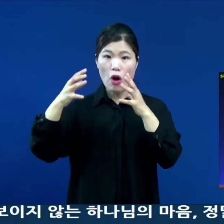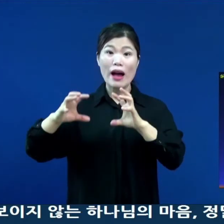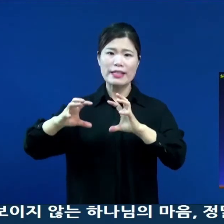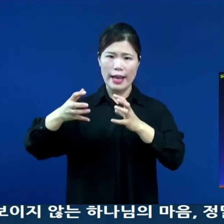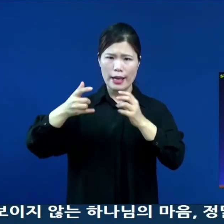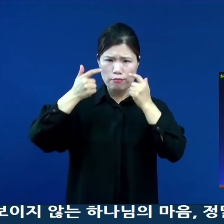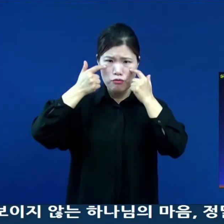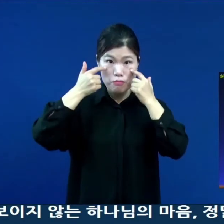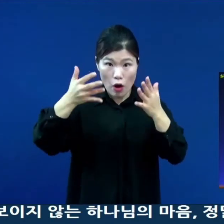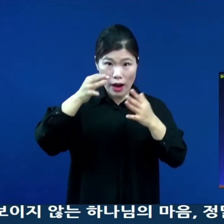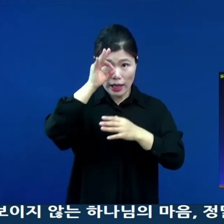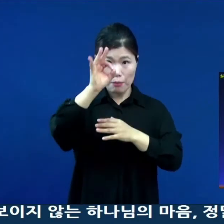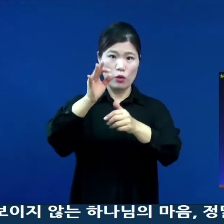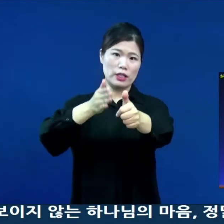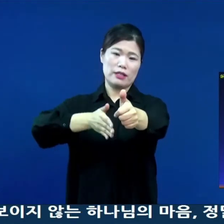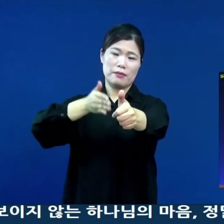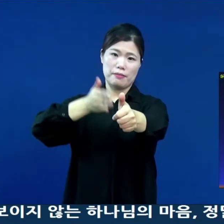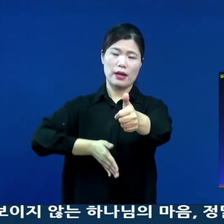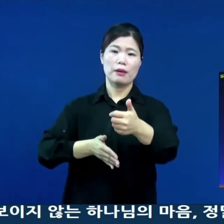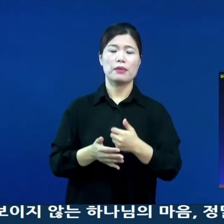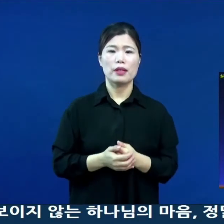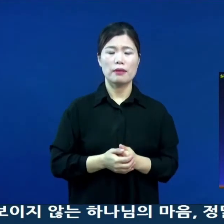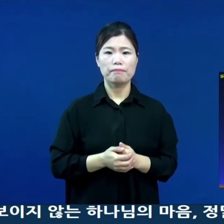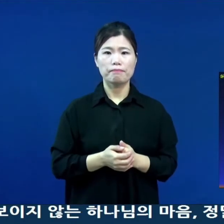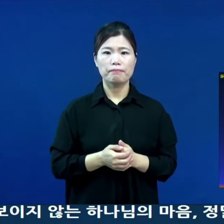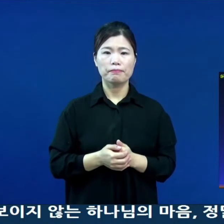시간 소망하시기를 주의 이름으로 축원합니다.